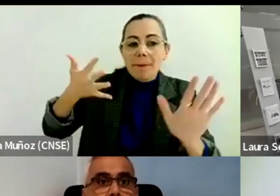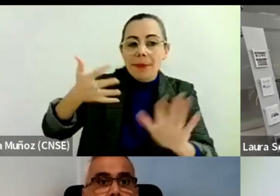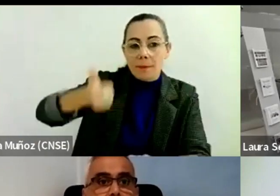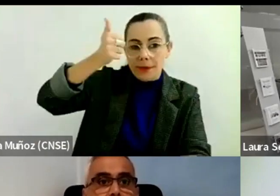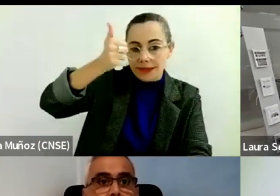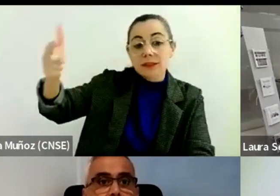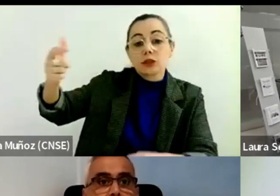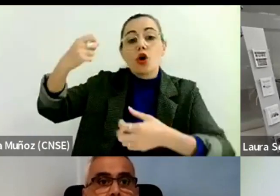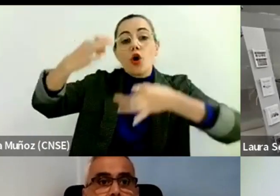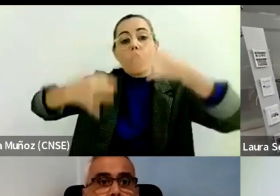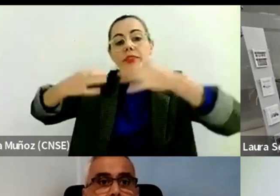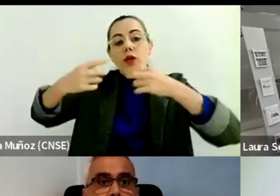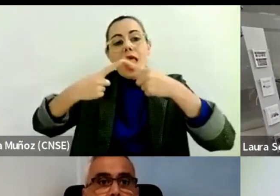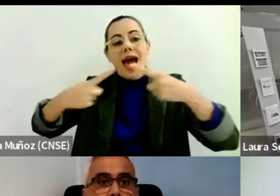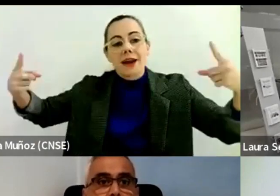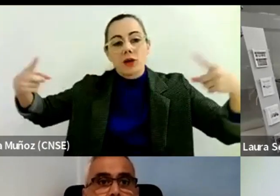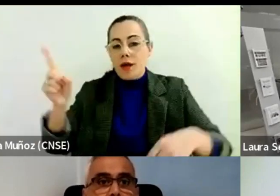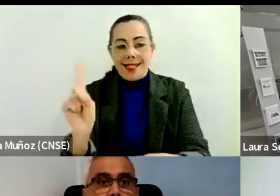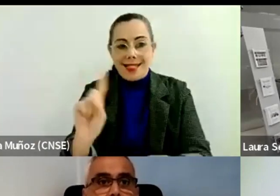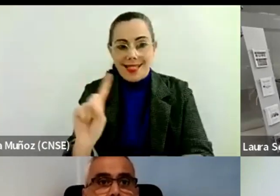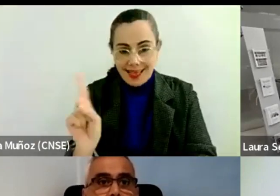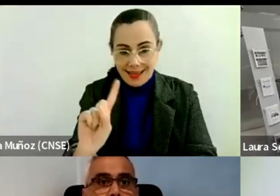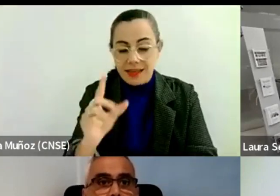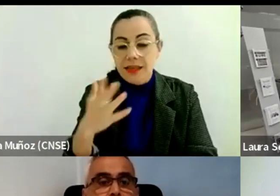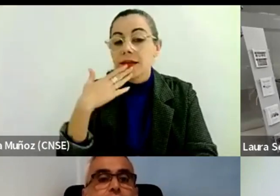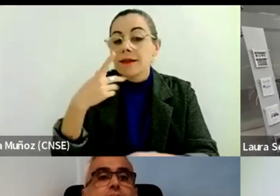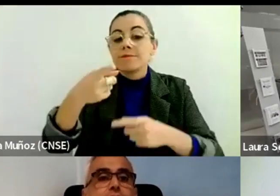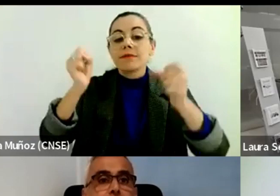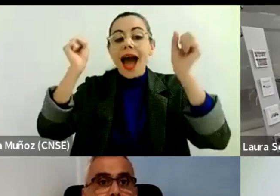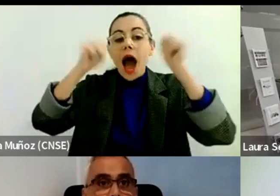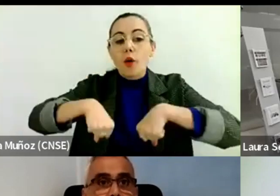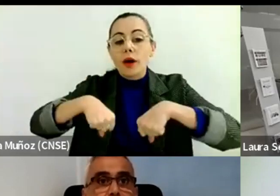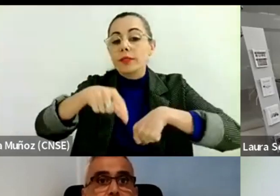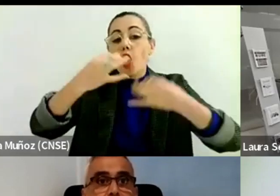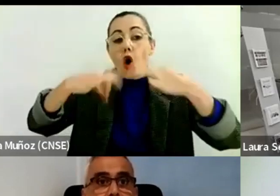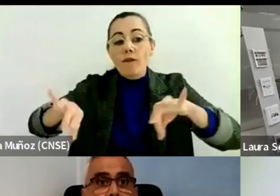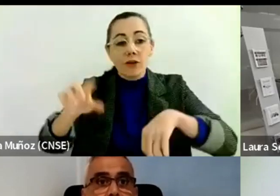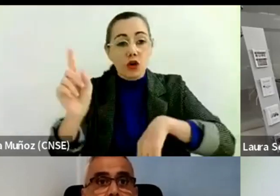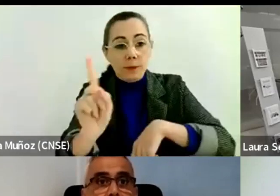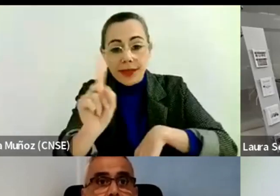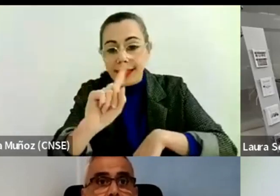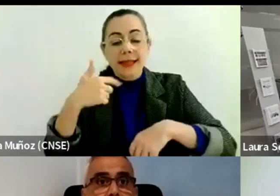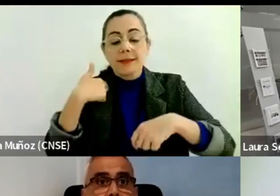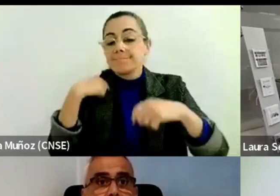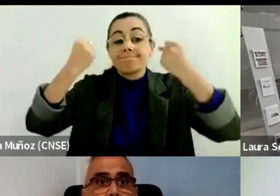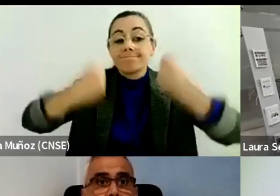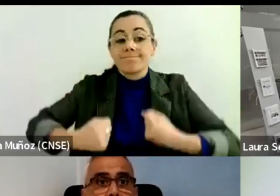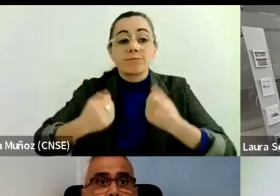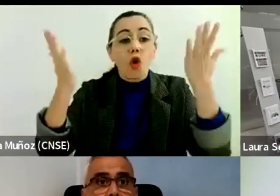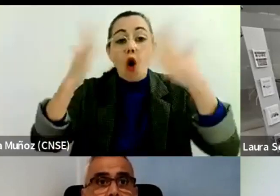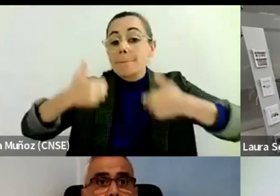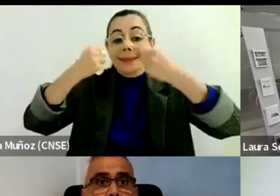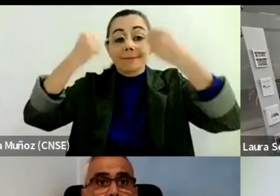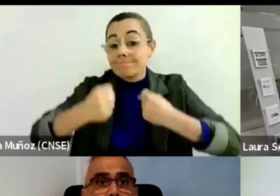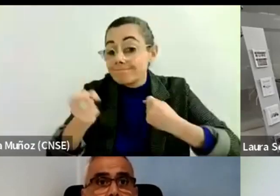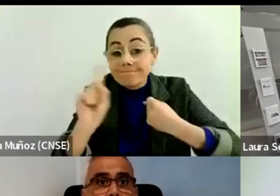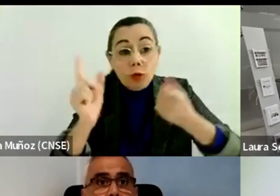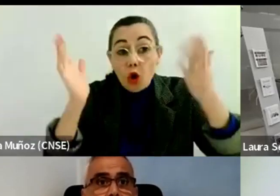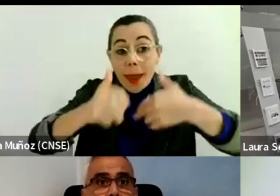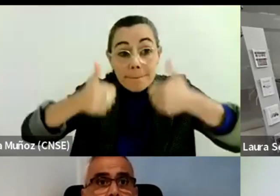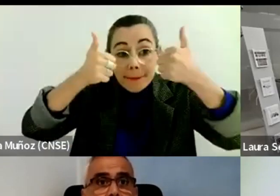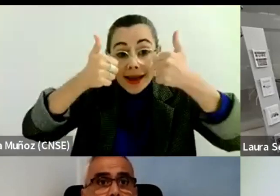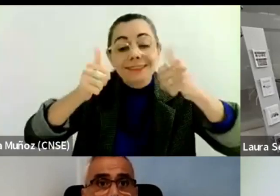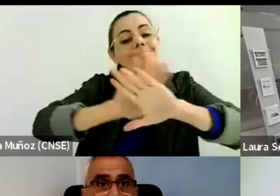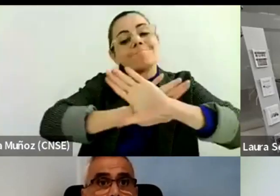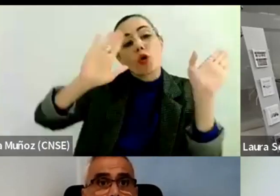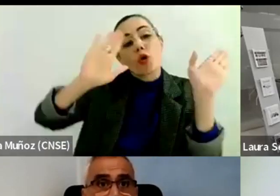más barato es hablar y buscar sistemas mucho más rápidos, que no sean tan largos en el tiempo como los juicios y llegar a un acuerdo. Si